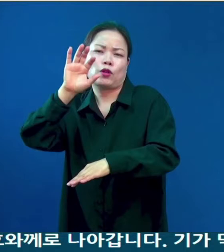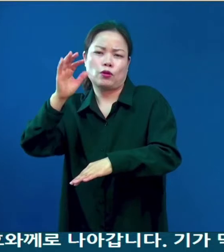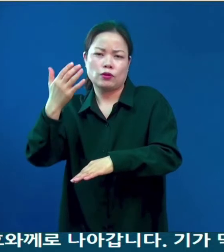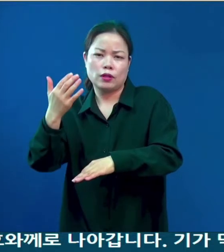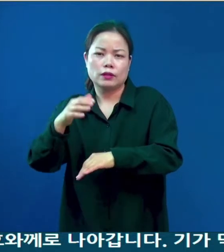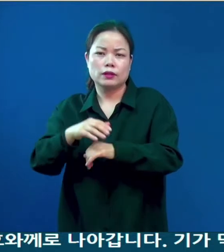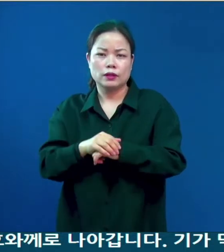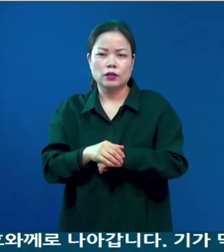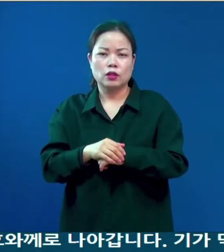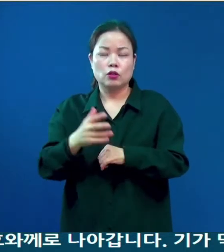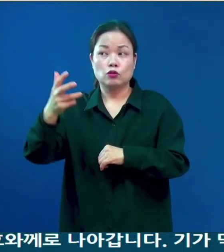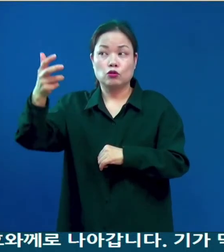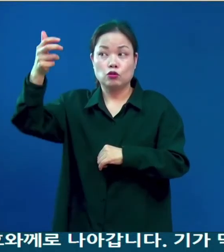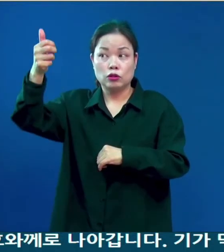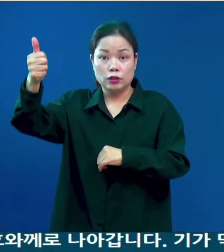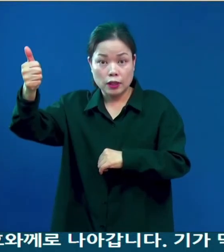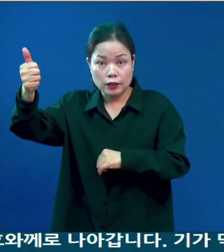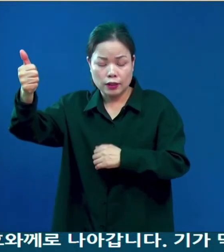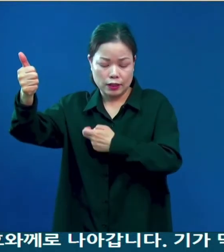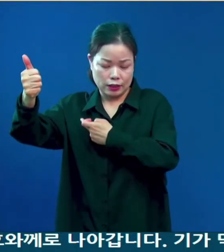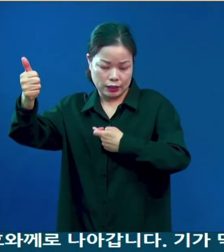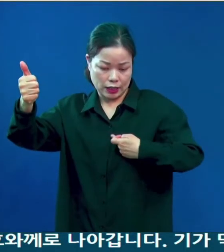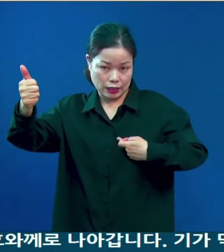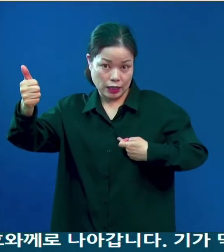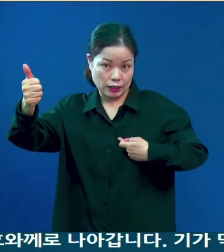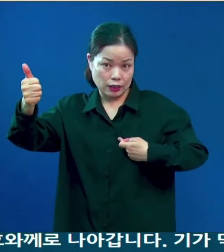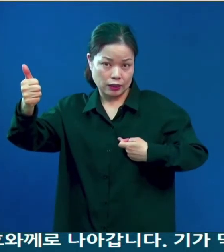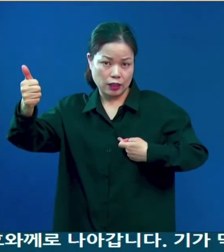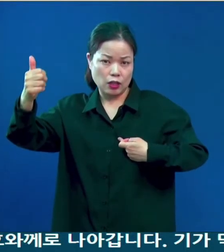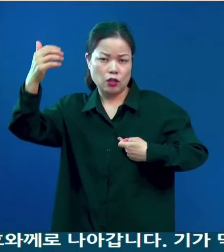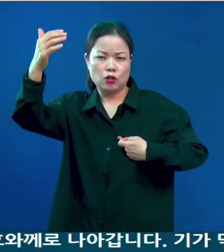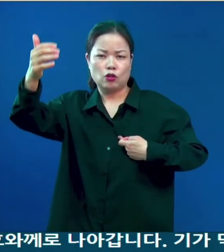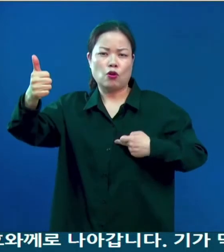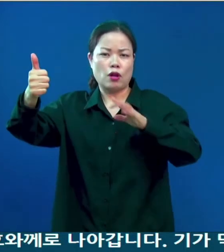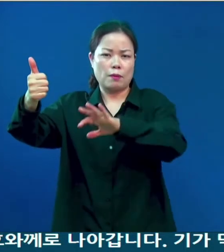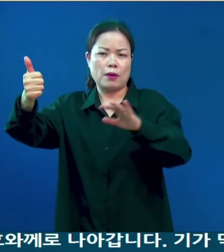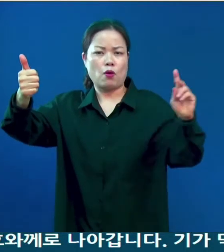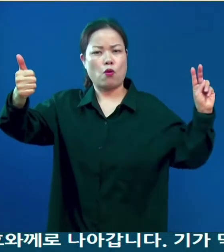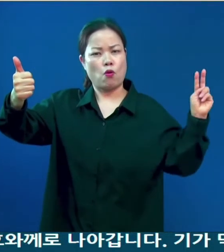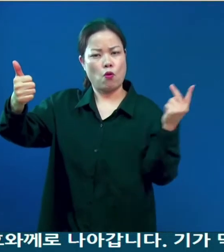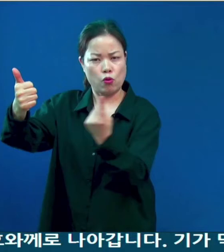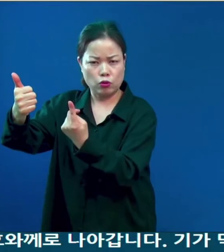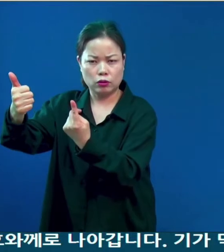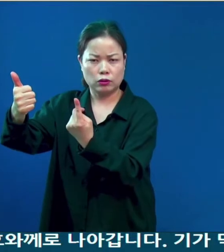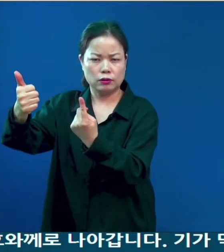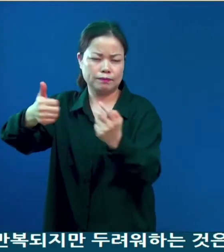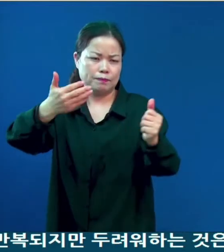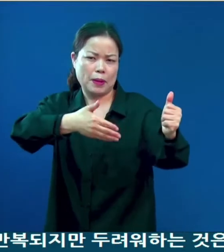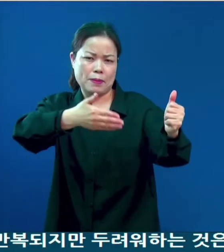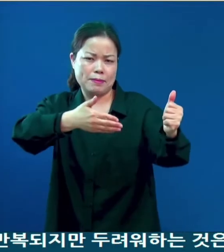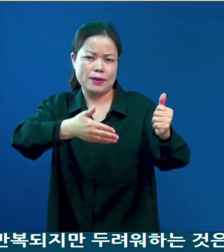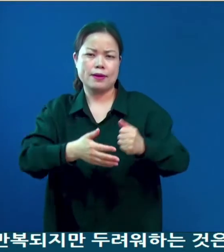훈련되어진, 장착되어진 우리 주님께서는 지금 제자들에게 여호와께로 나올 것을 지금 요청하고 계시는 것이죠.